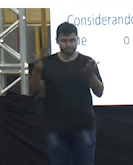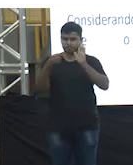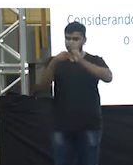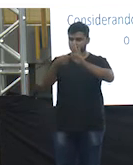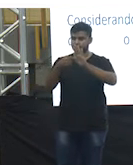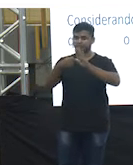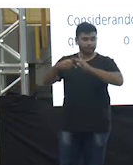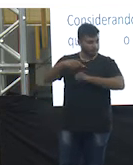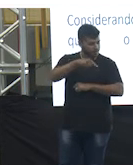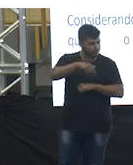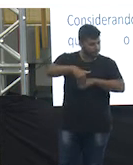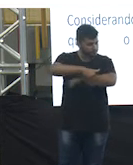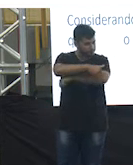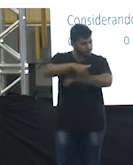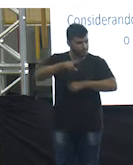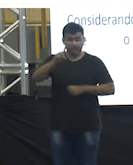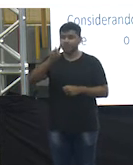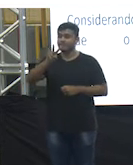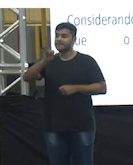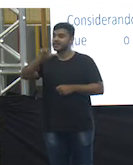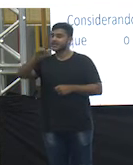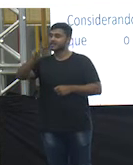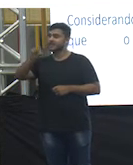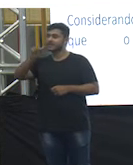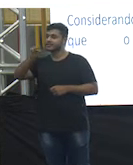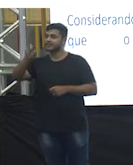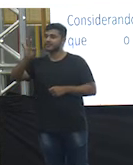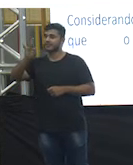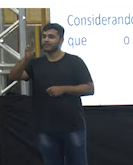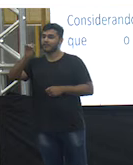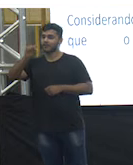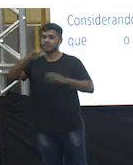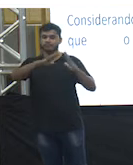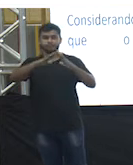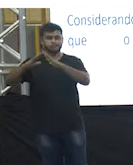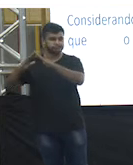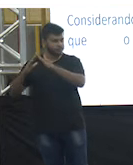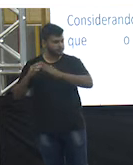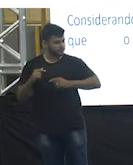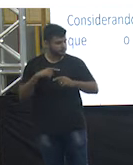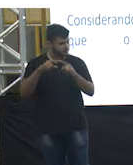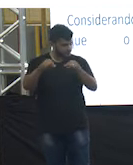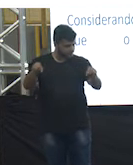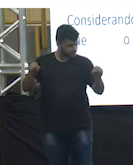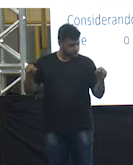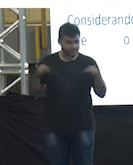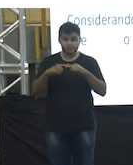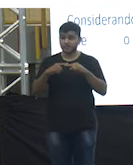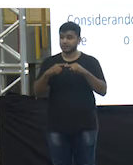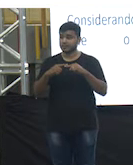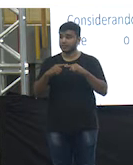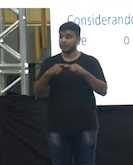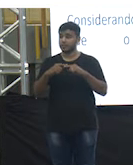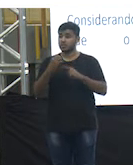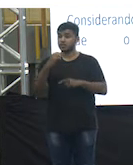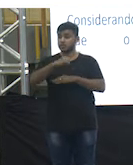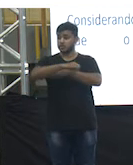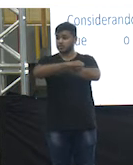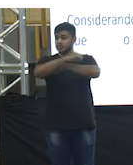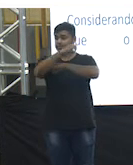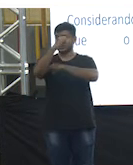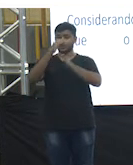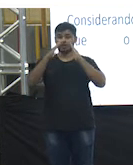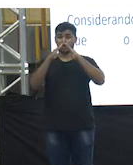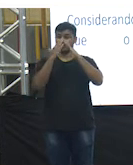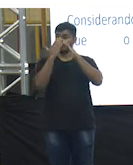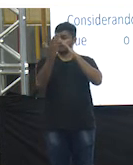Flores. Vende-se terreno plano medindo 200 metros quadrados. Frente voltada para o sol. Opa! Frente voltada